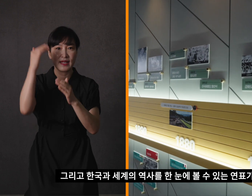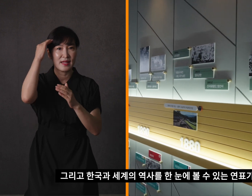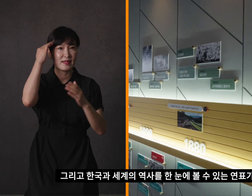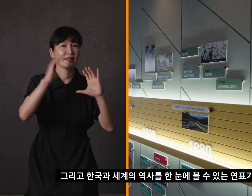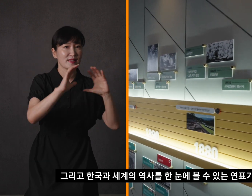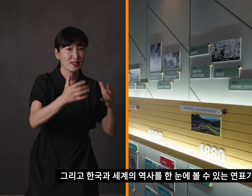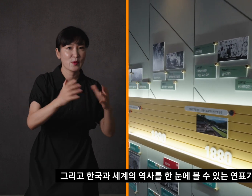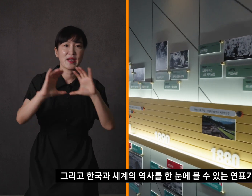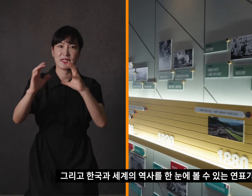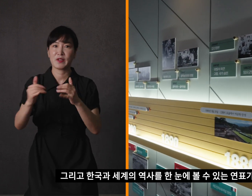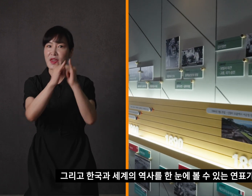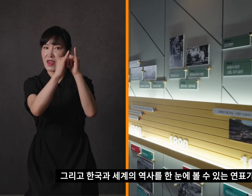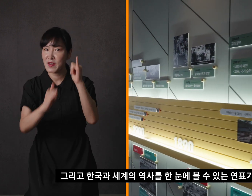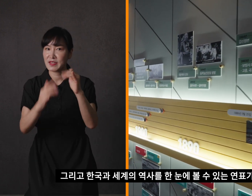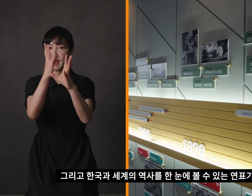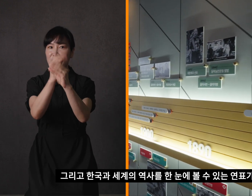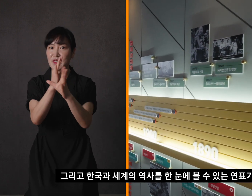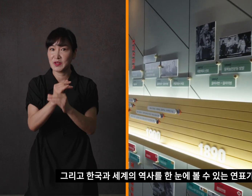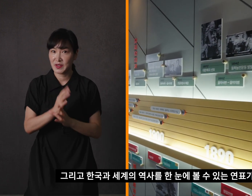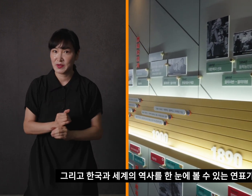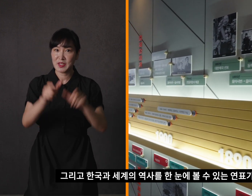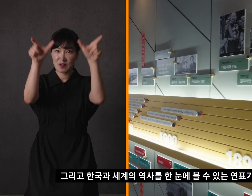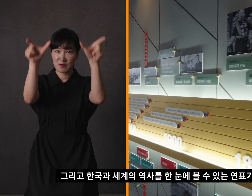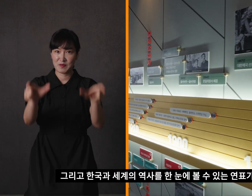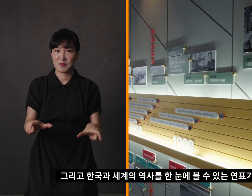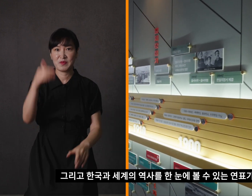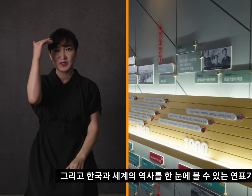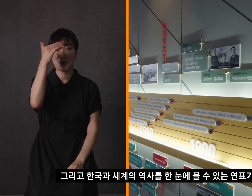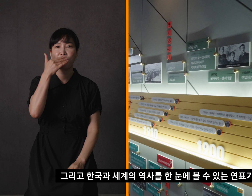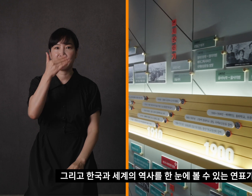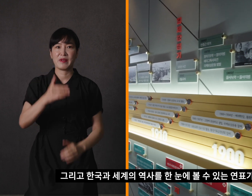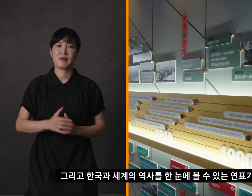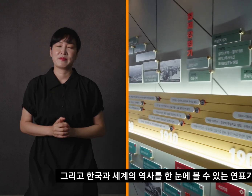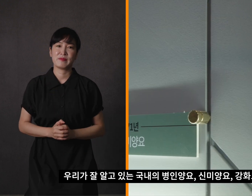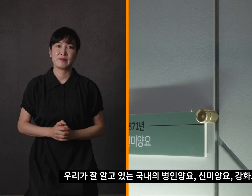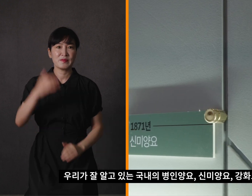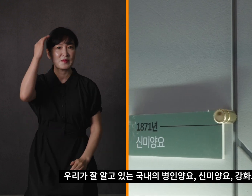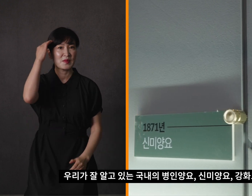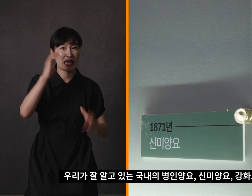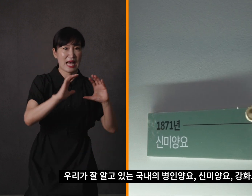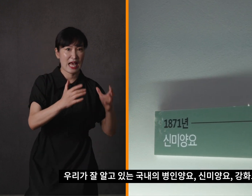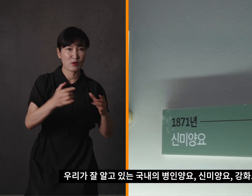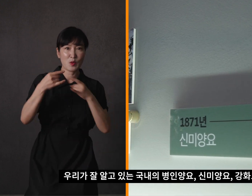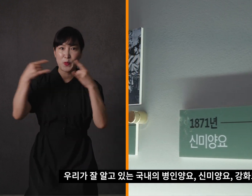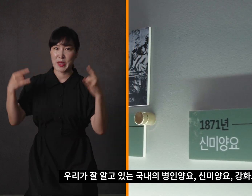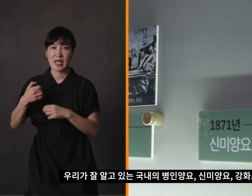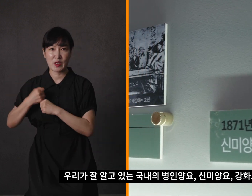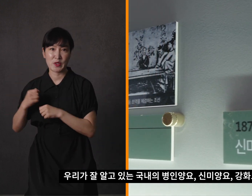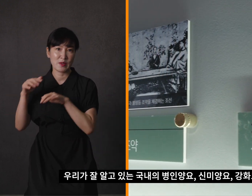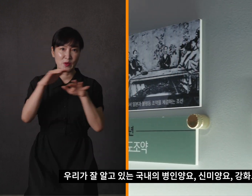그리고 한국과 세계의 역사를 한눈에 볼 수 있는 연표가 있습니다. 우리가 잘 알고